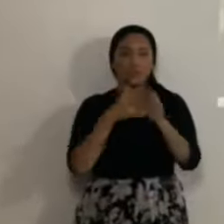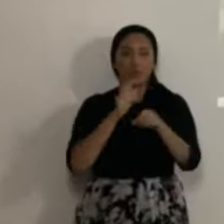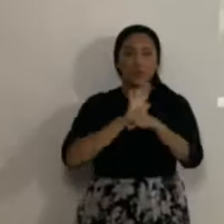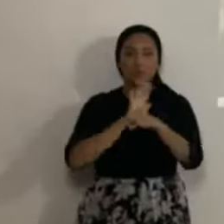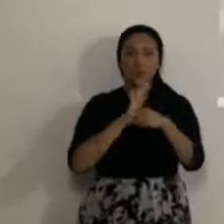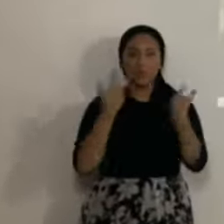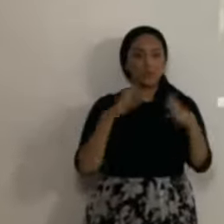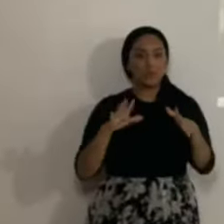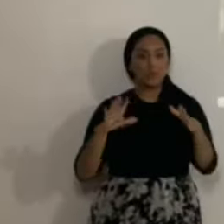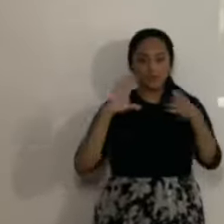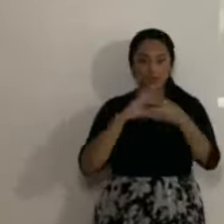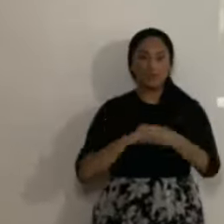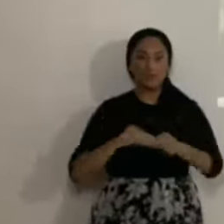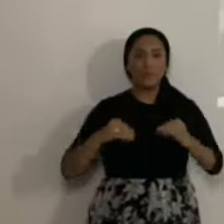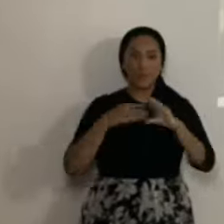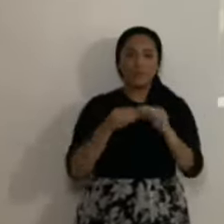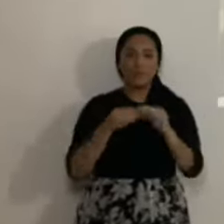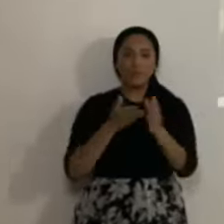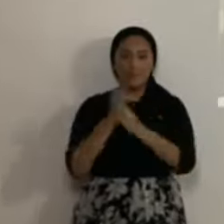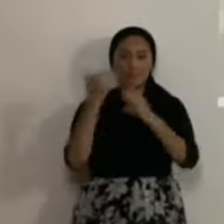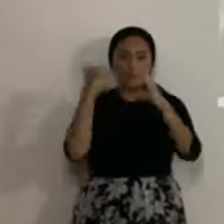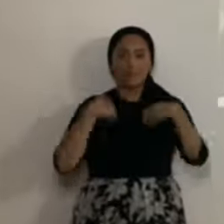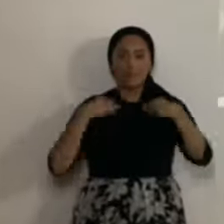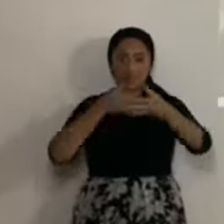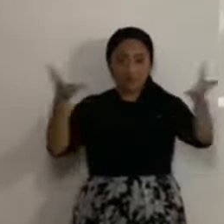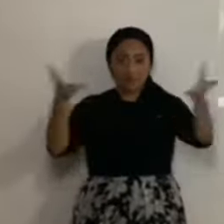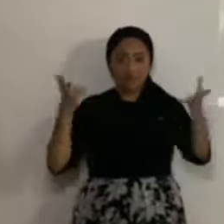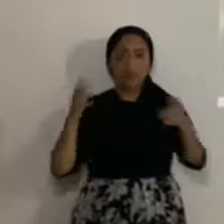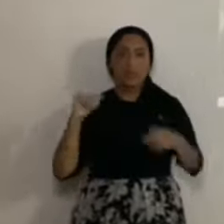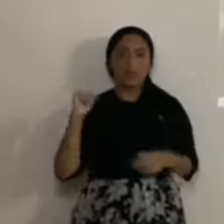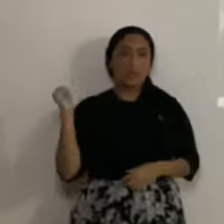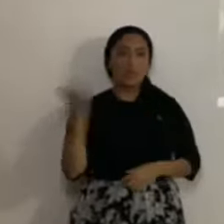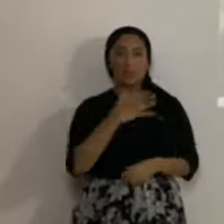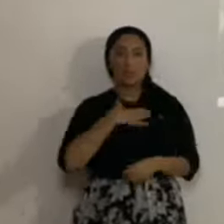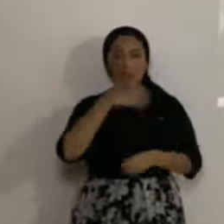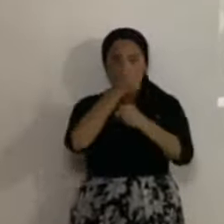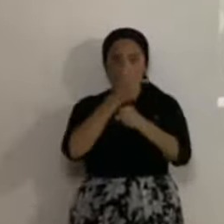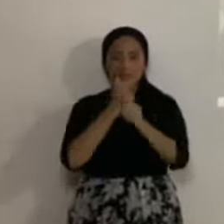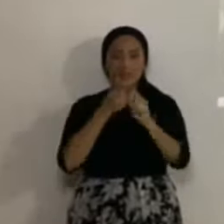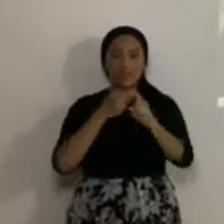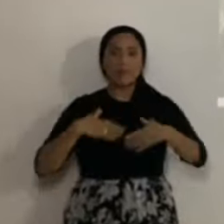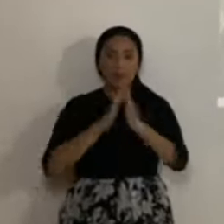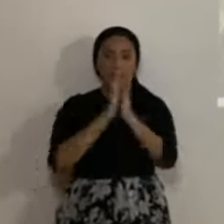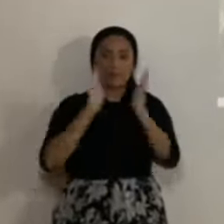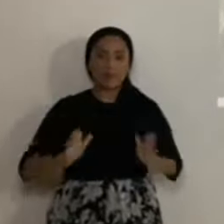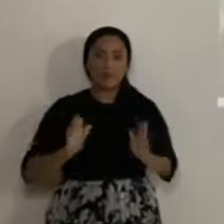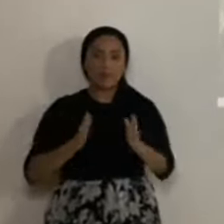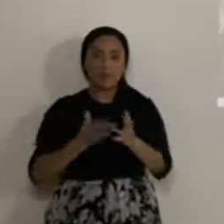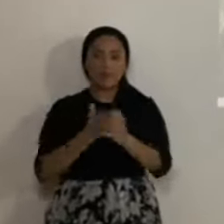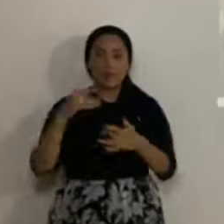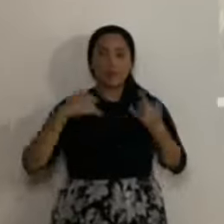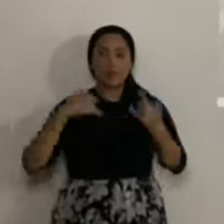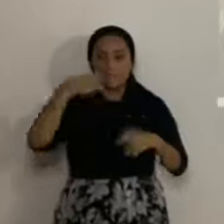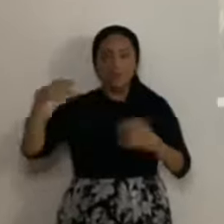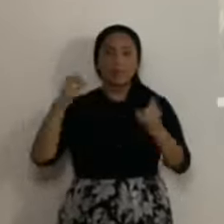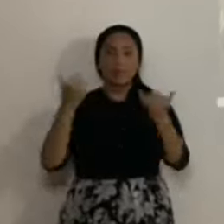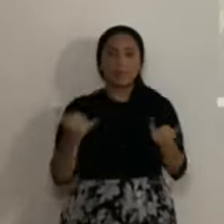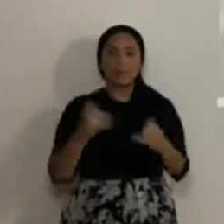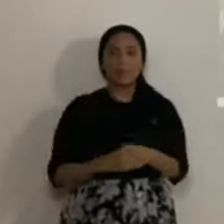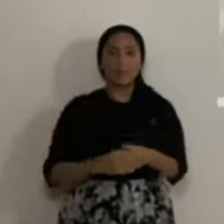ya lo hemos venido analizando por medio de los mensajes que les mando a los armados aquí en el rayo de Gozo y Paz a nivel de WhatsApp. Bueno,